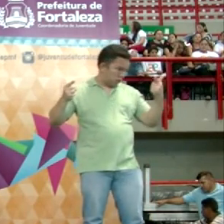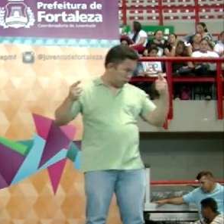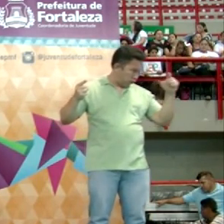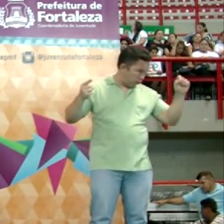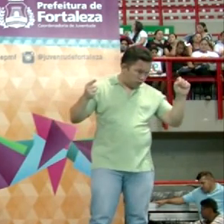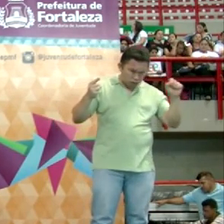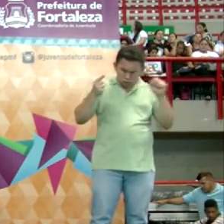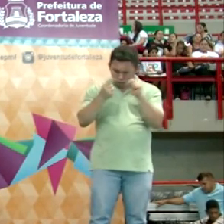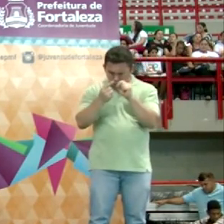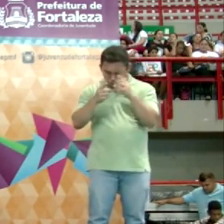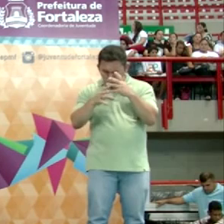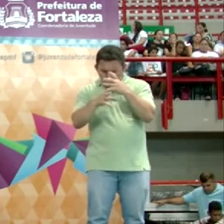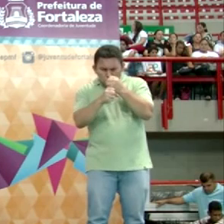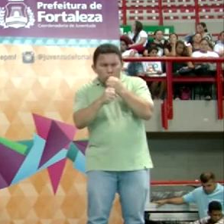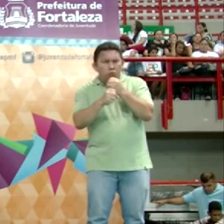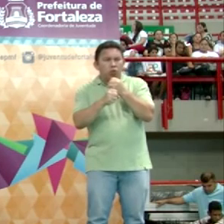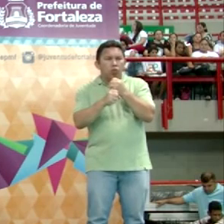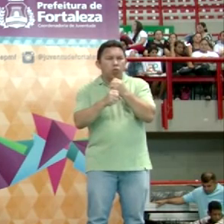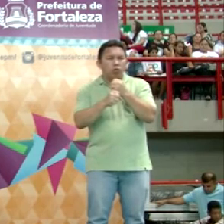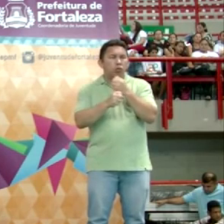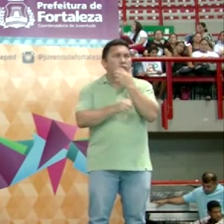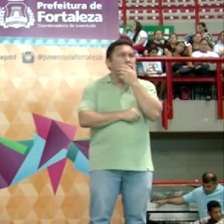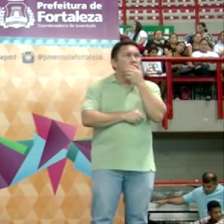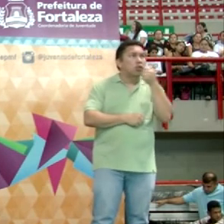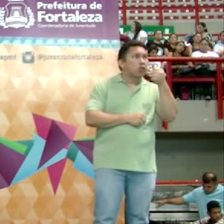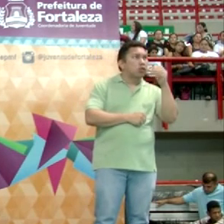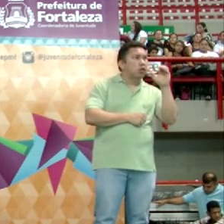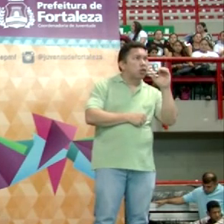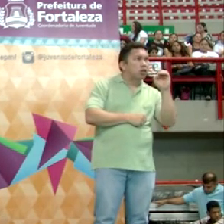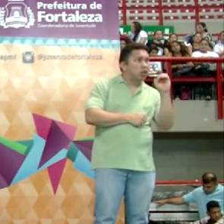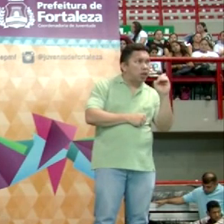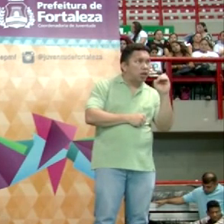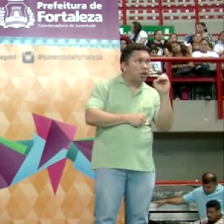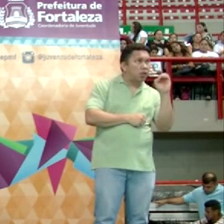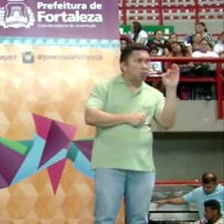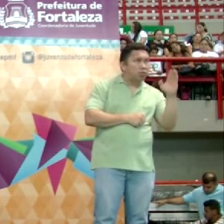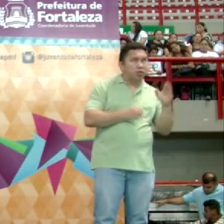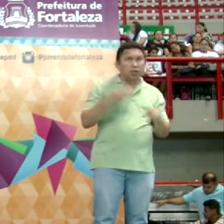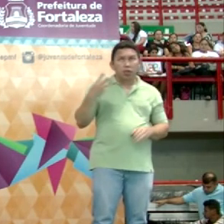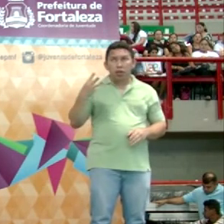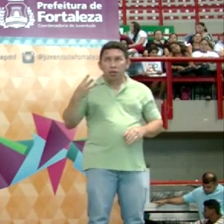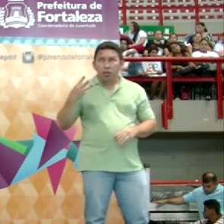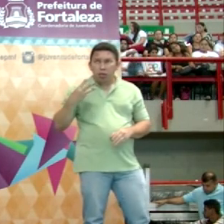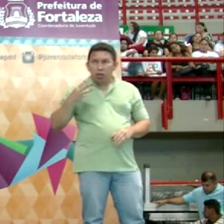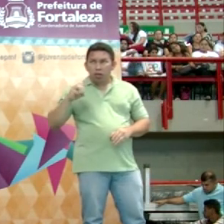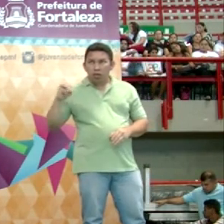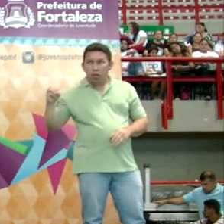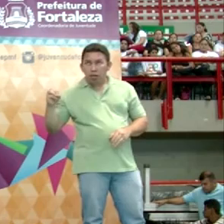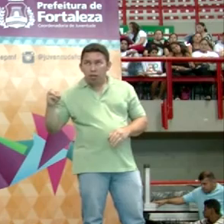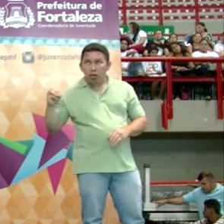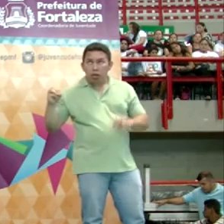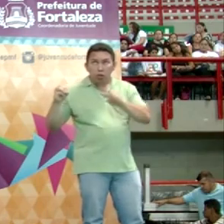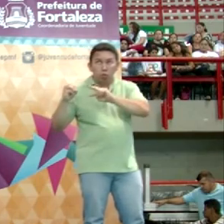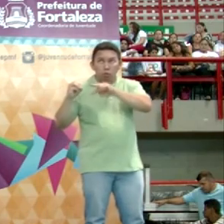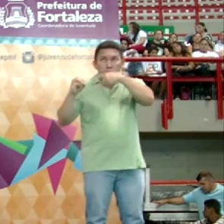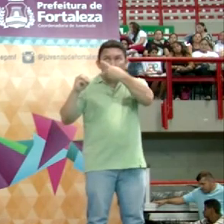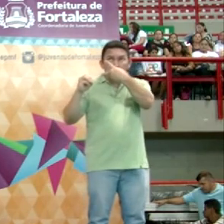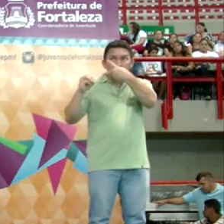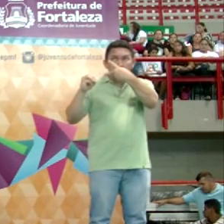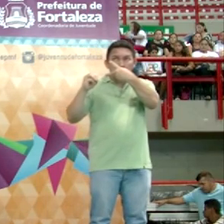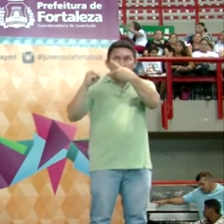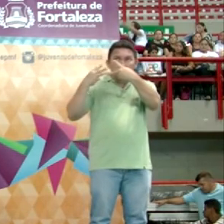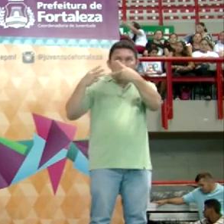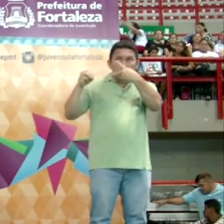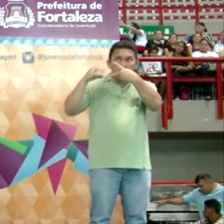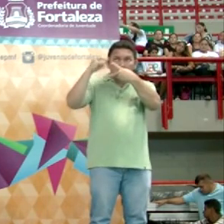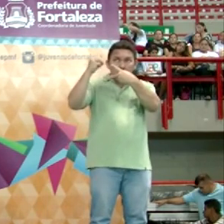20% de 3 mil. 10% é 300, 20% é 600. 3